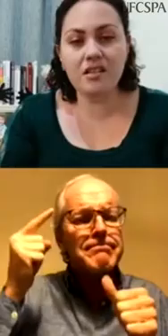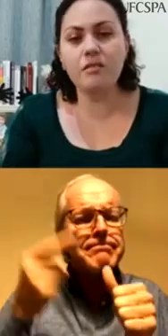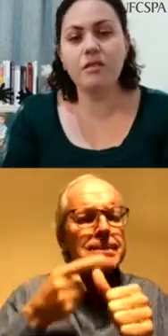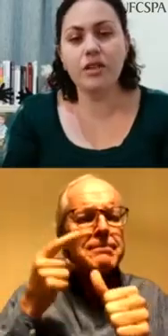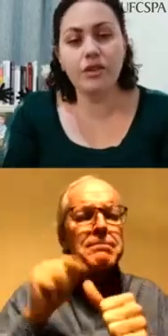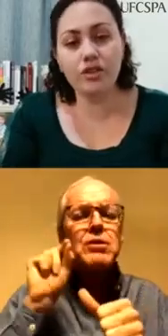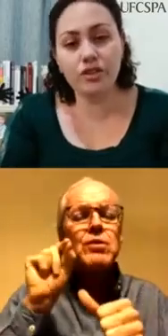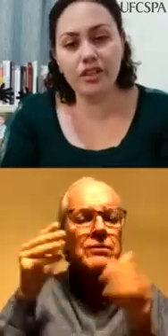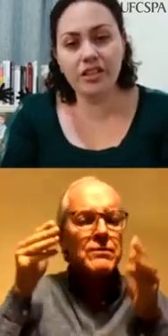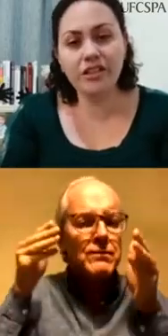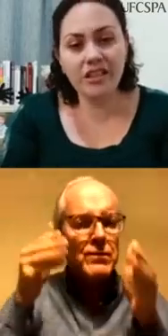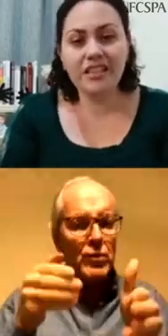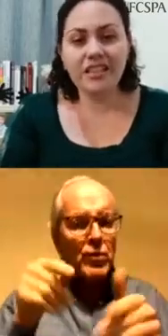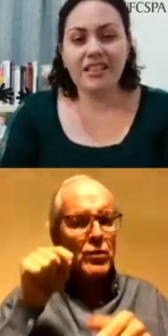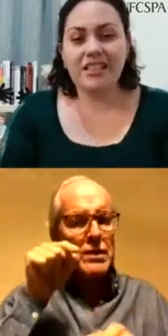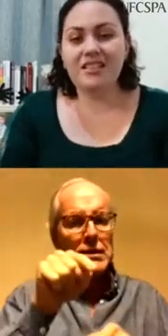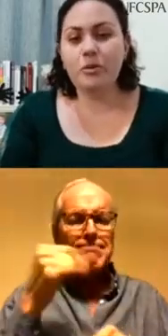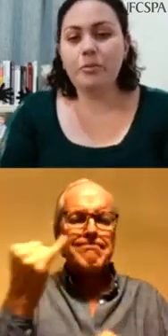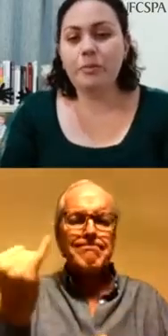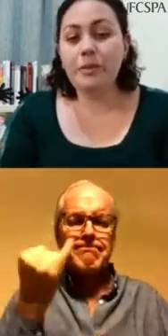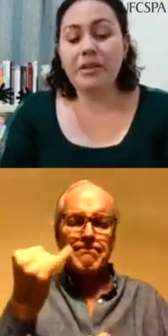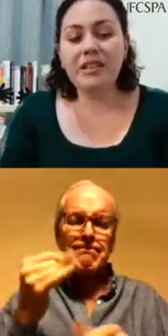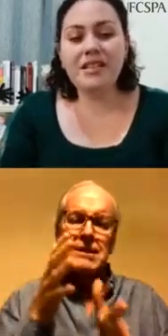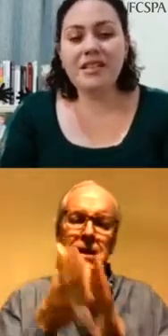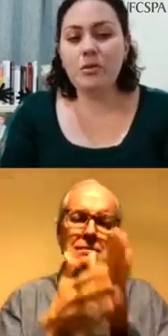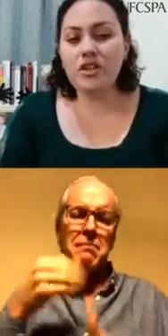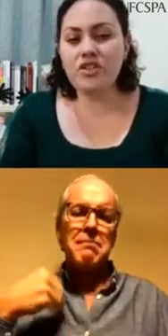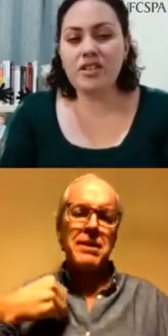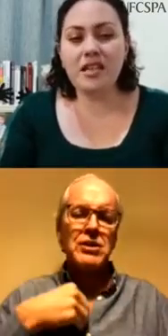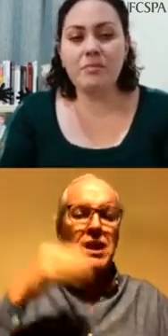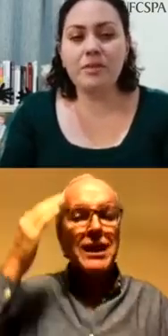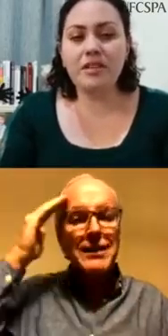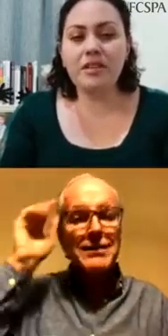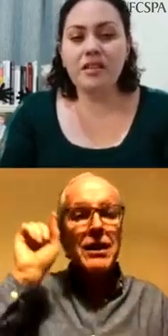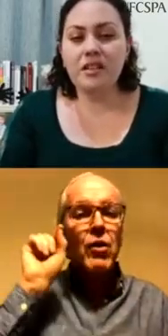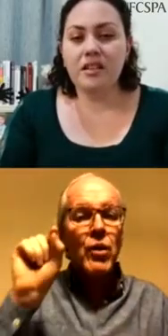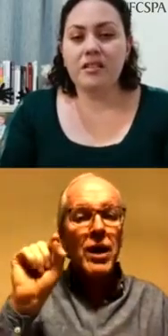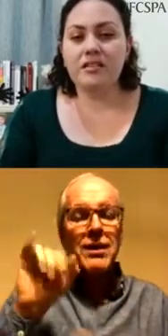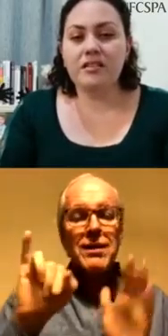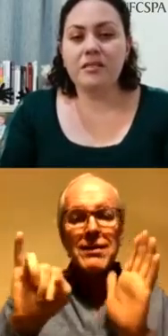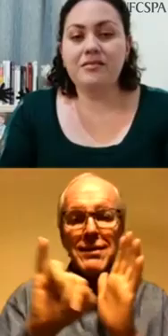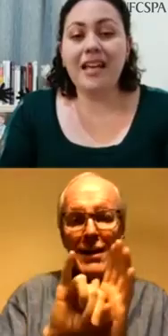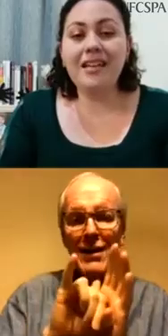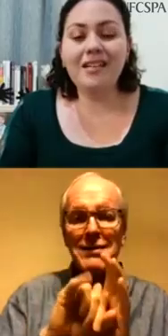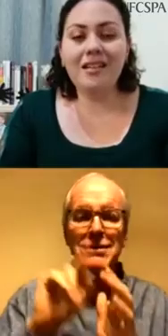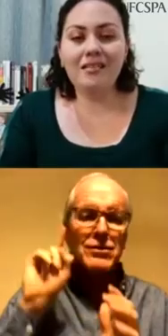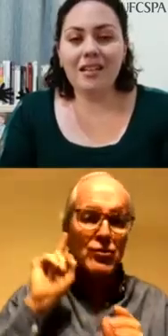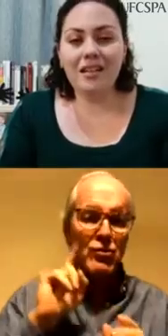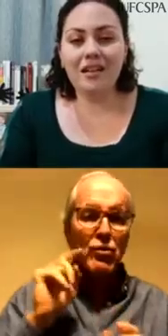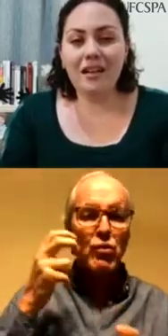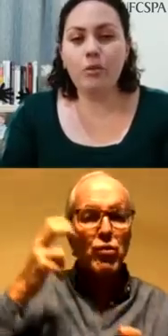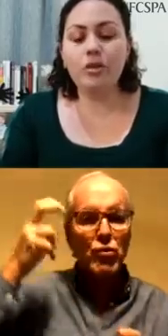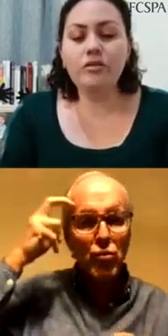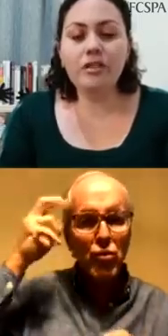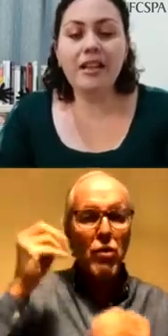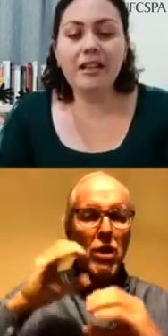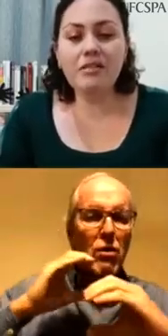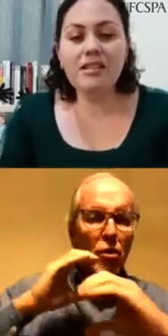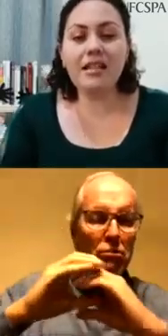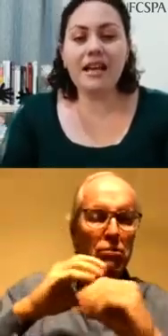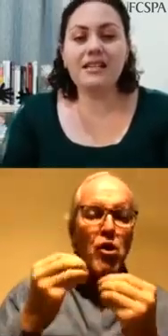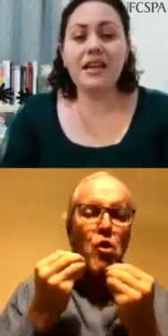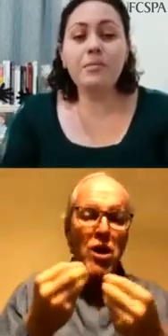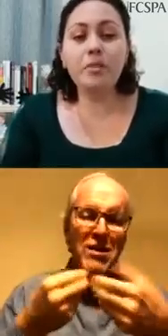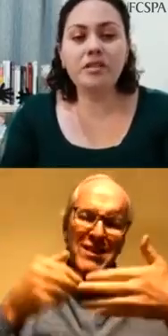comunicação, agora com a Xana. Então, primeira questão que a gente sempre tem que entender é o quanto que a